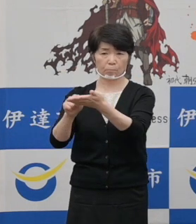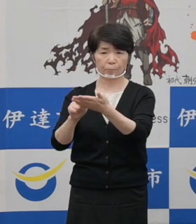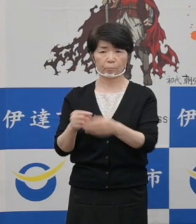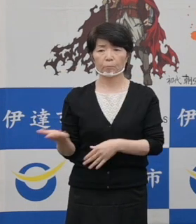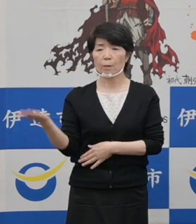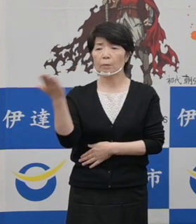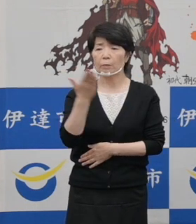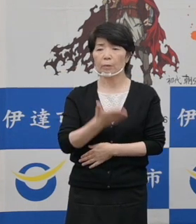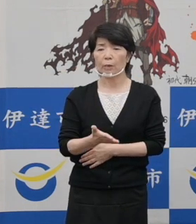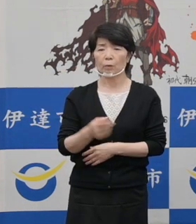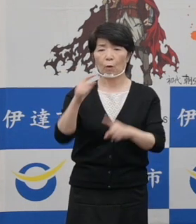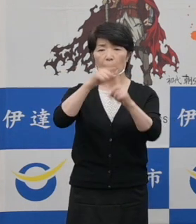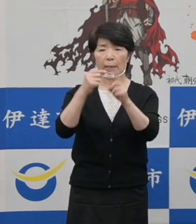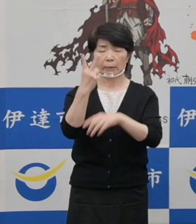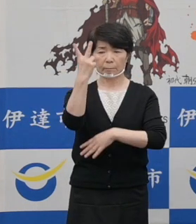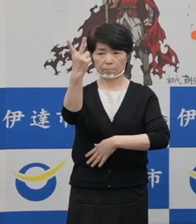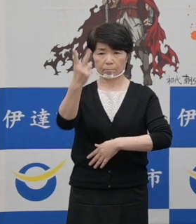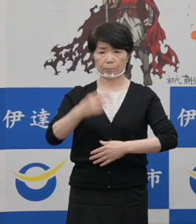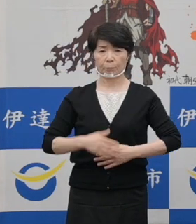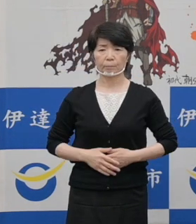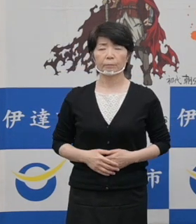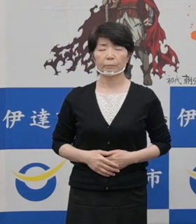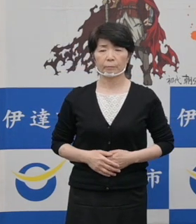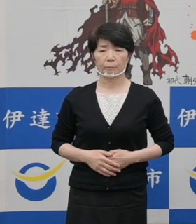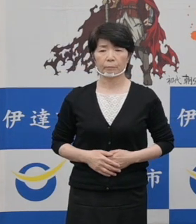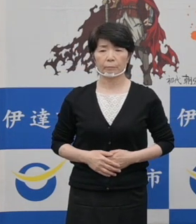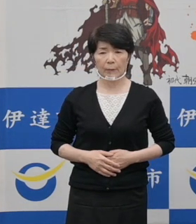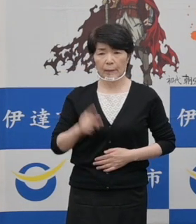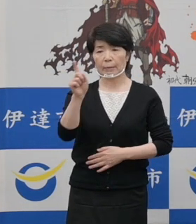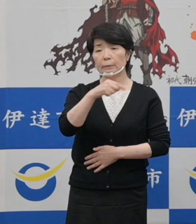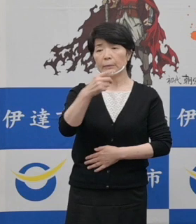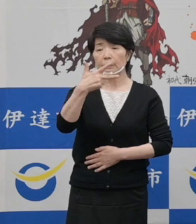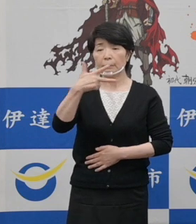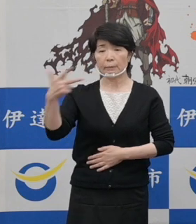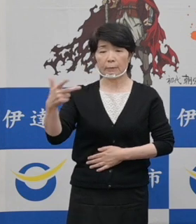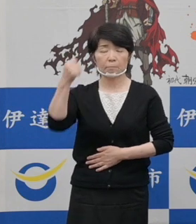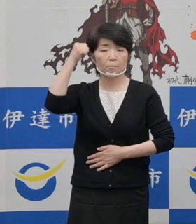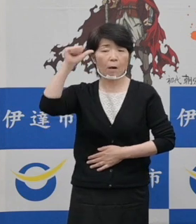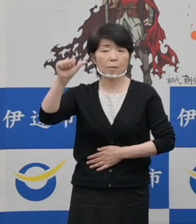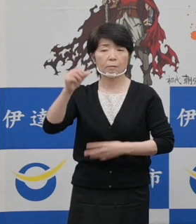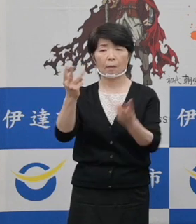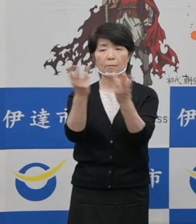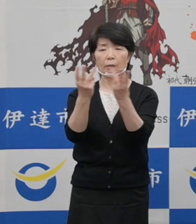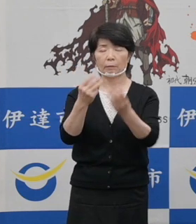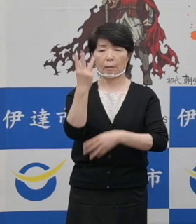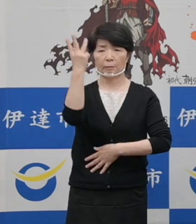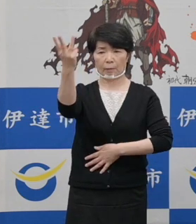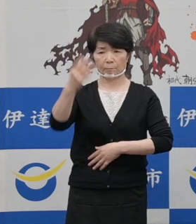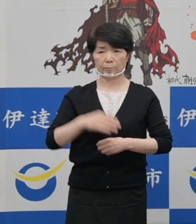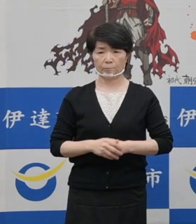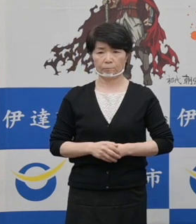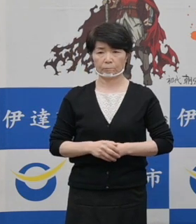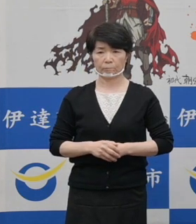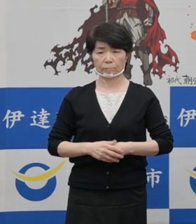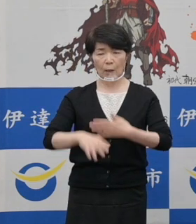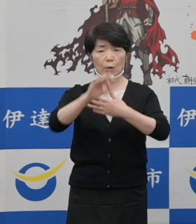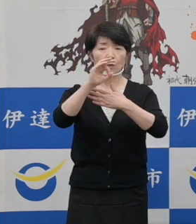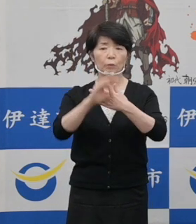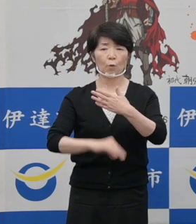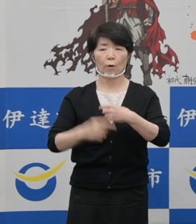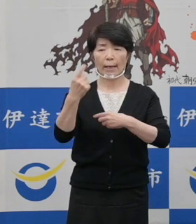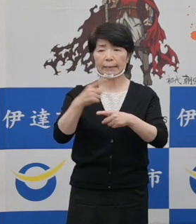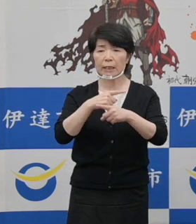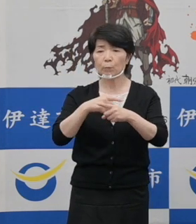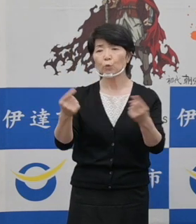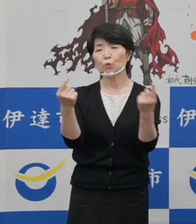ページでございます。人事案件が3件、それから条例の一部改正2件で